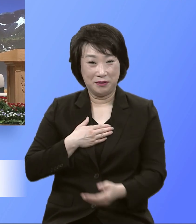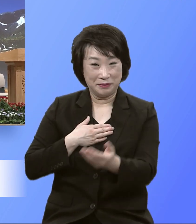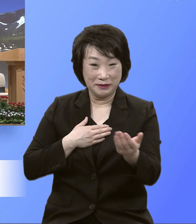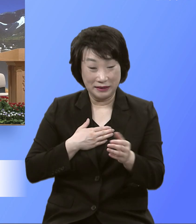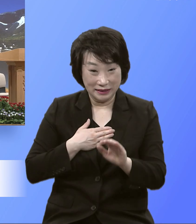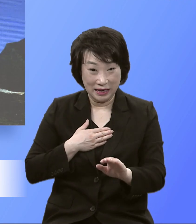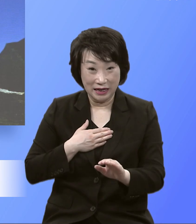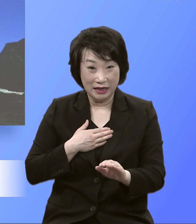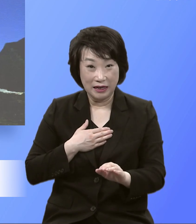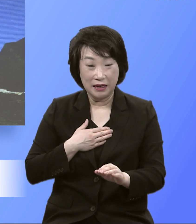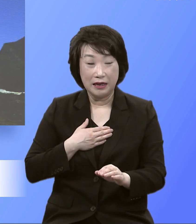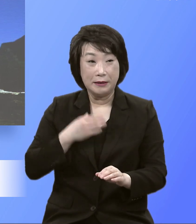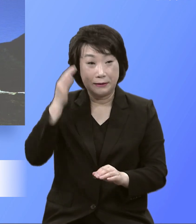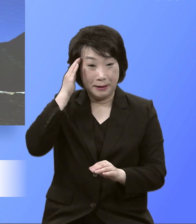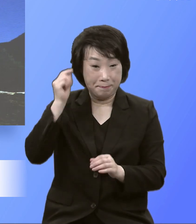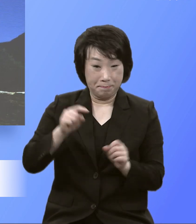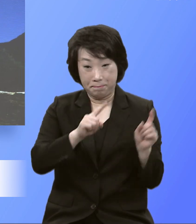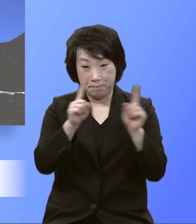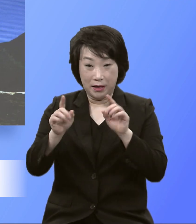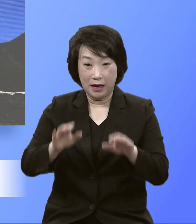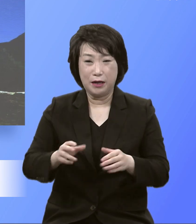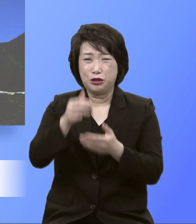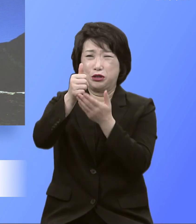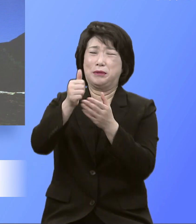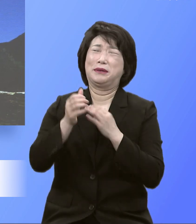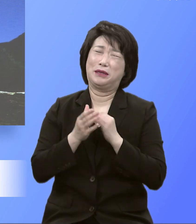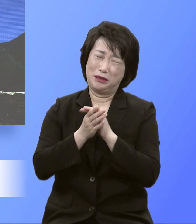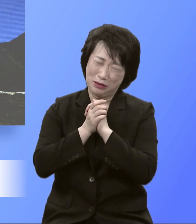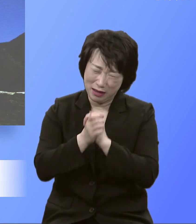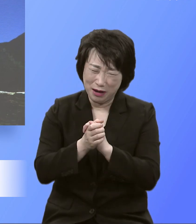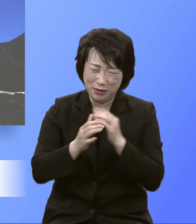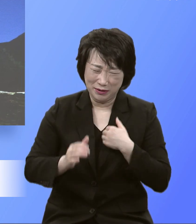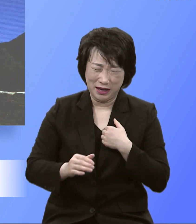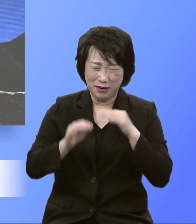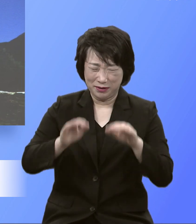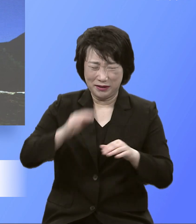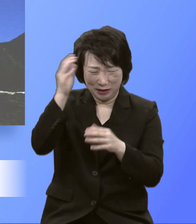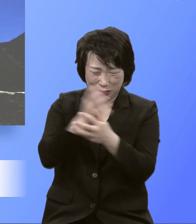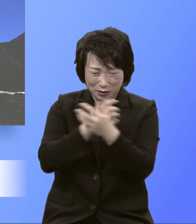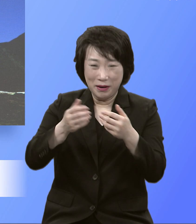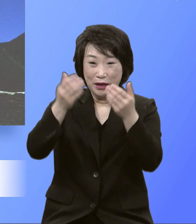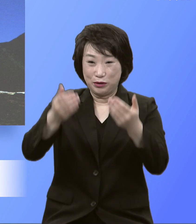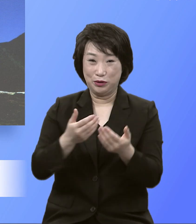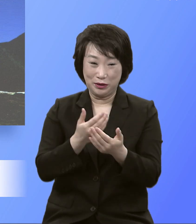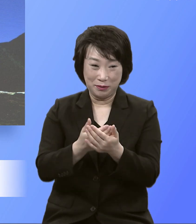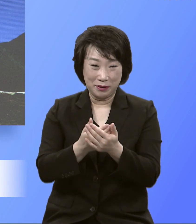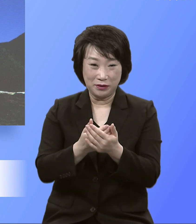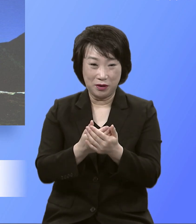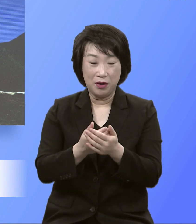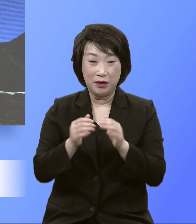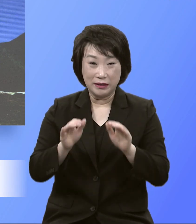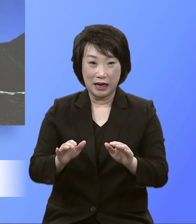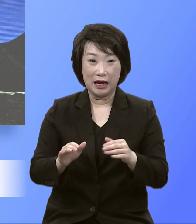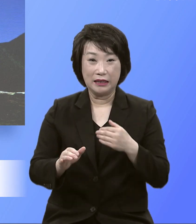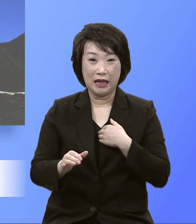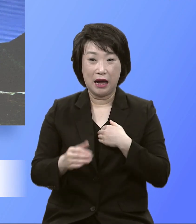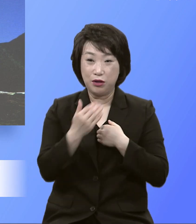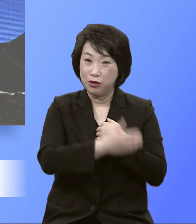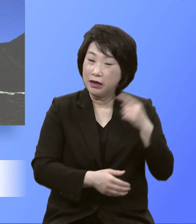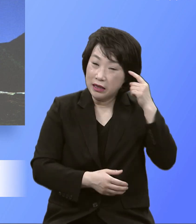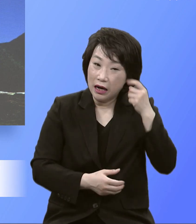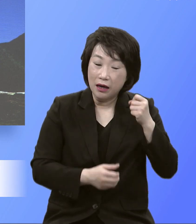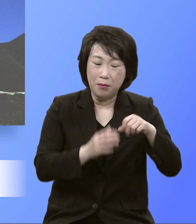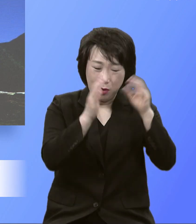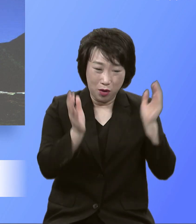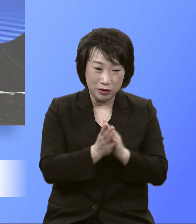예, 정신 바짝 차려서 주님 내가 오늘 성령이 충만하게 하소서. 내가 육의